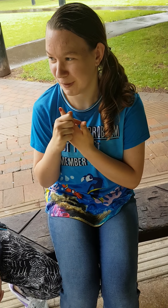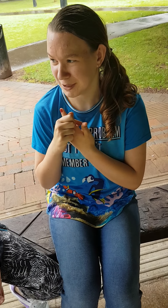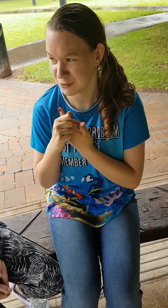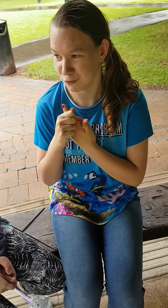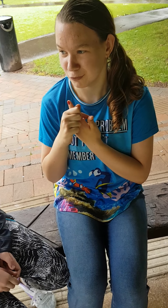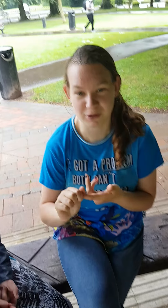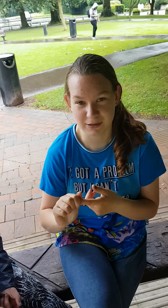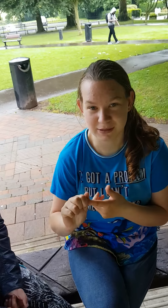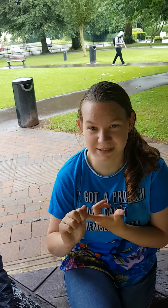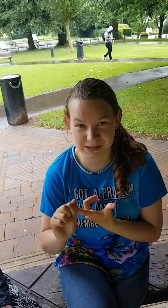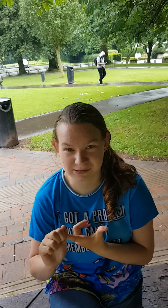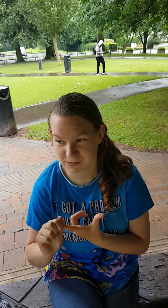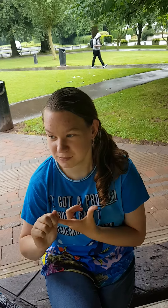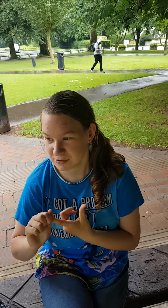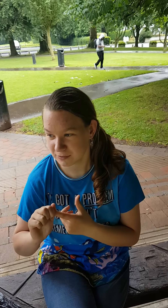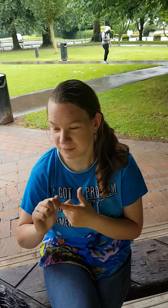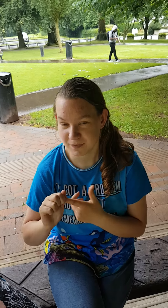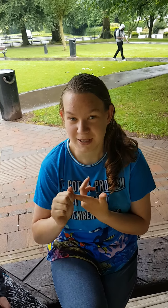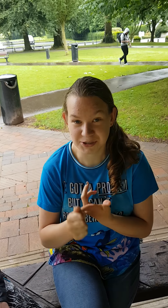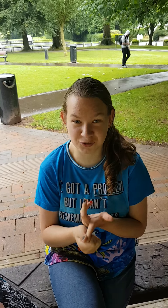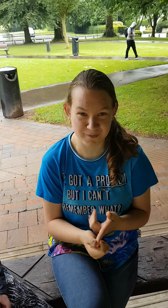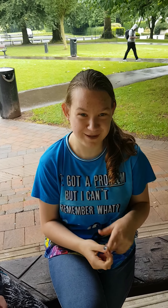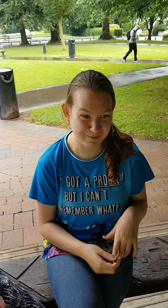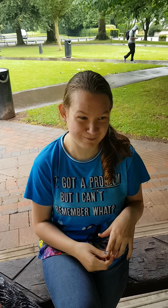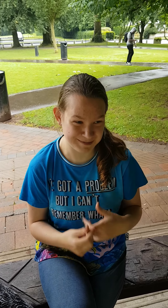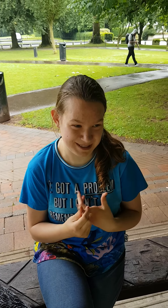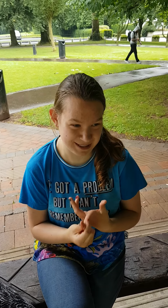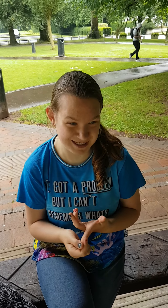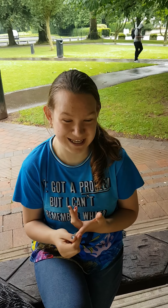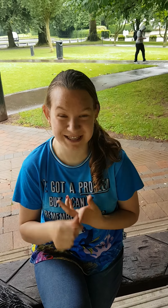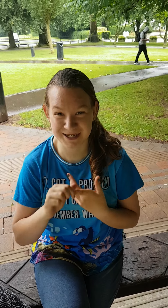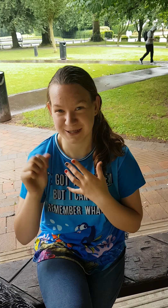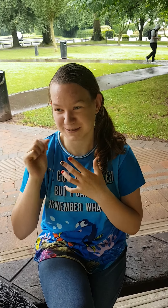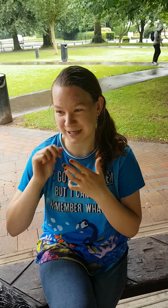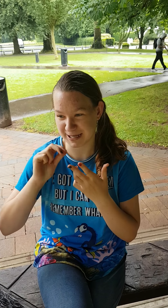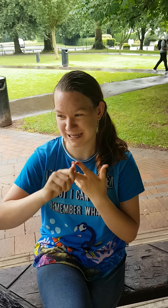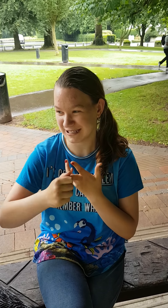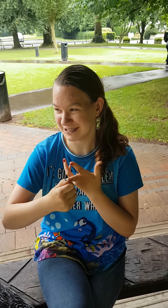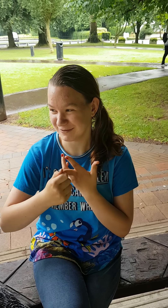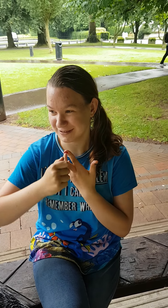Siedmy. No, siódmy, mam 16 lat.